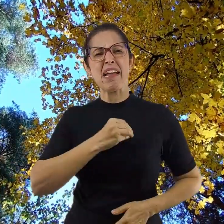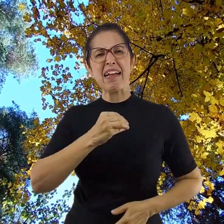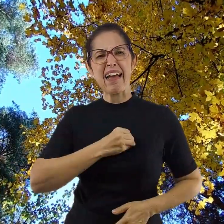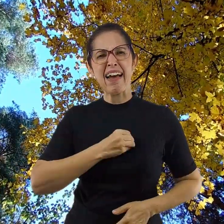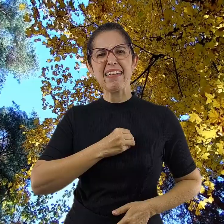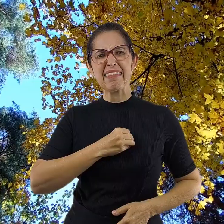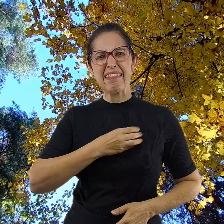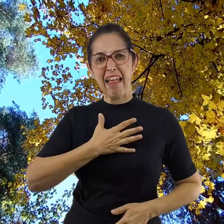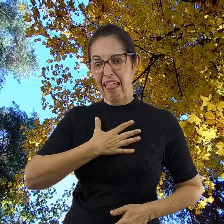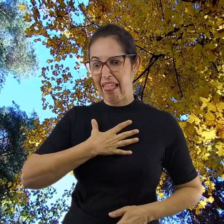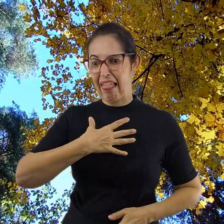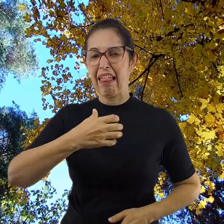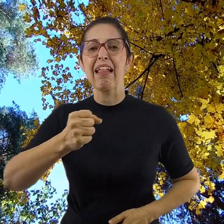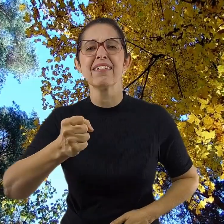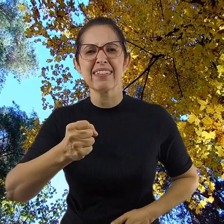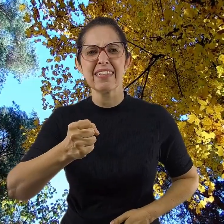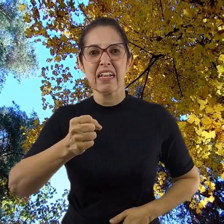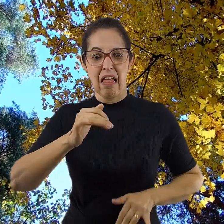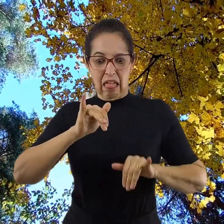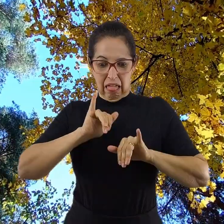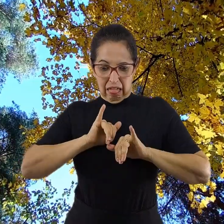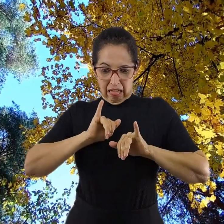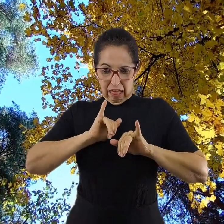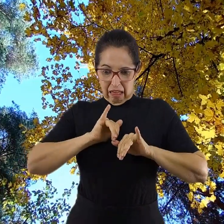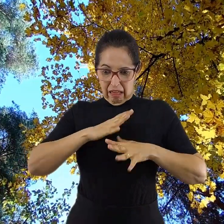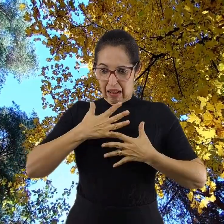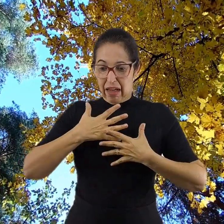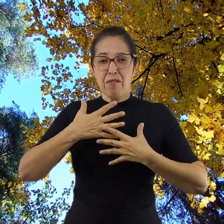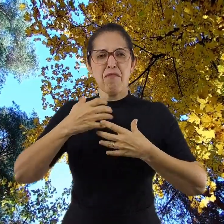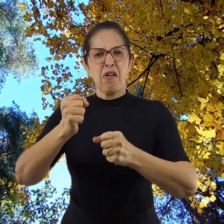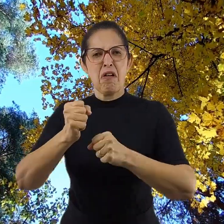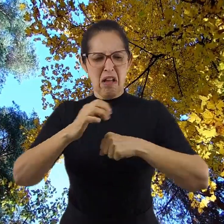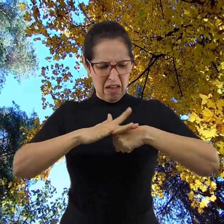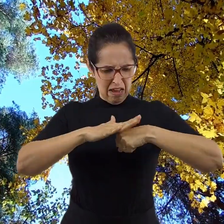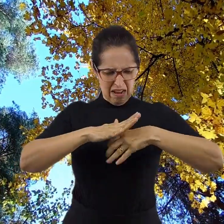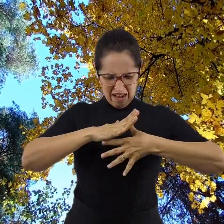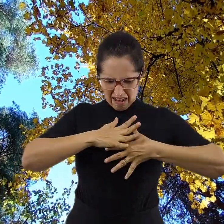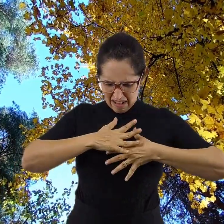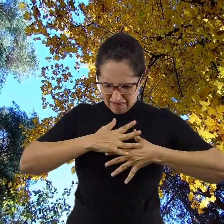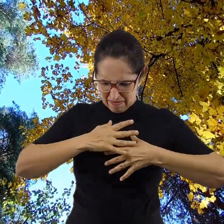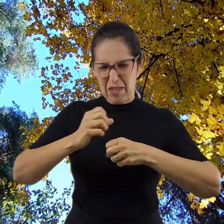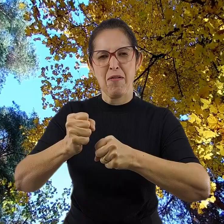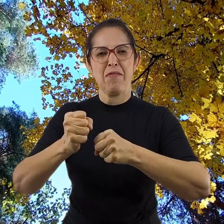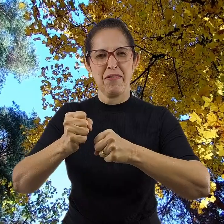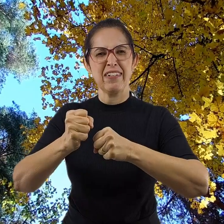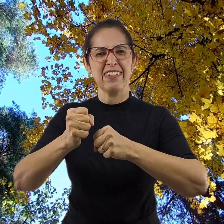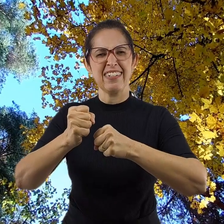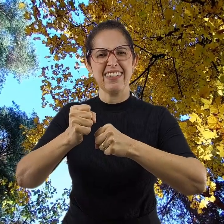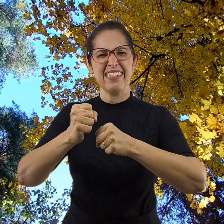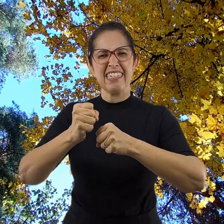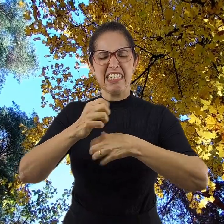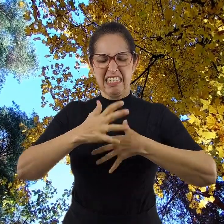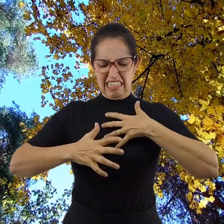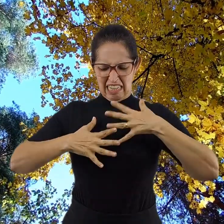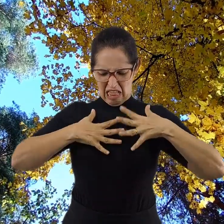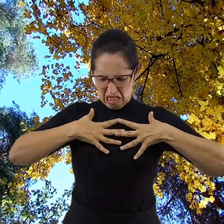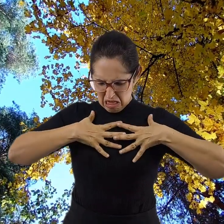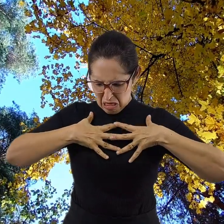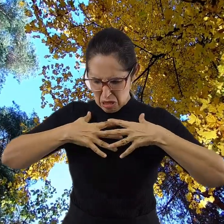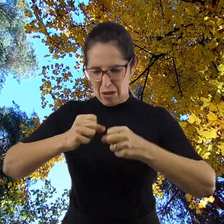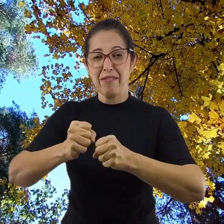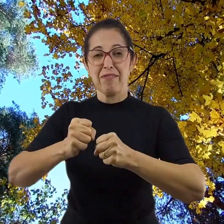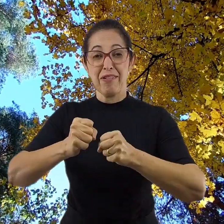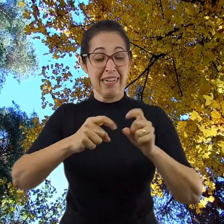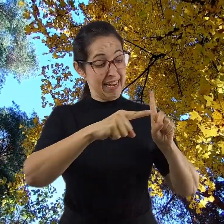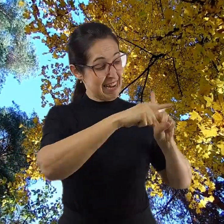si. As nossas dores ele levou sobre si. As nossas enfermidades ele levou sobre si. As nossas angústias ele levou